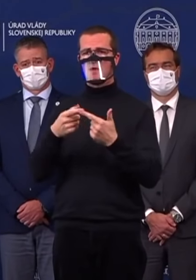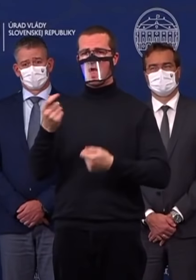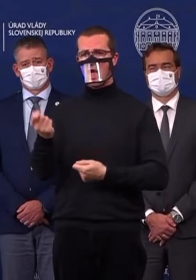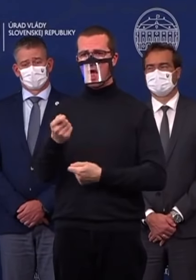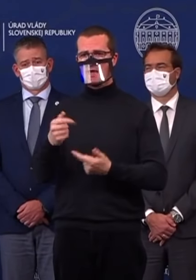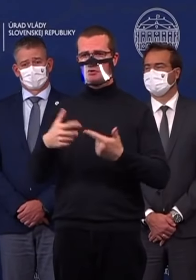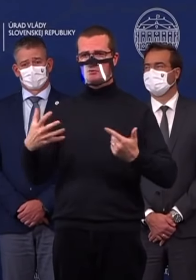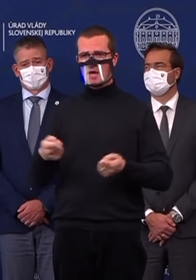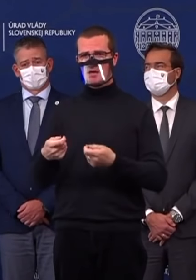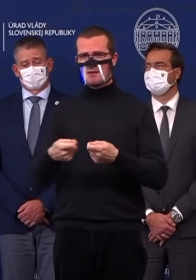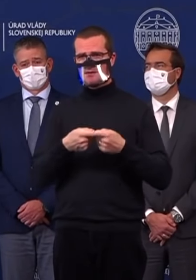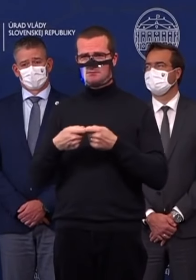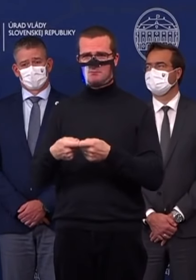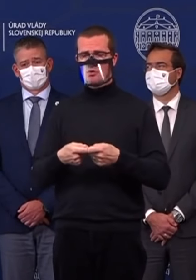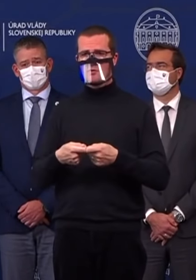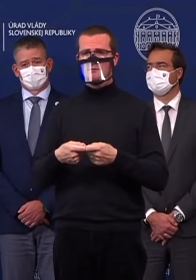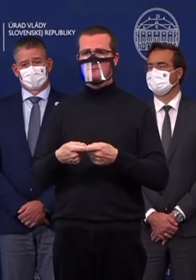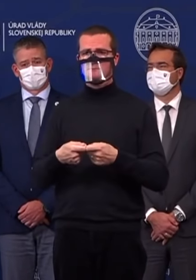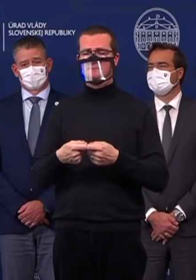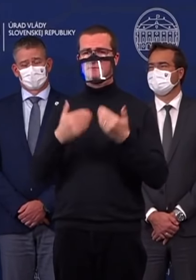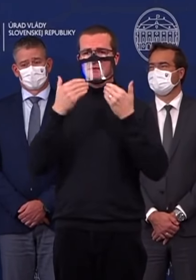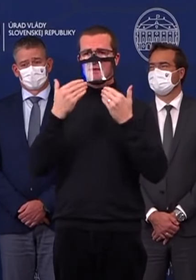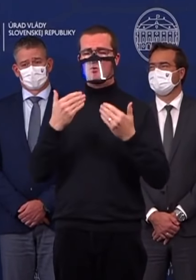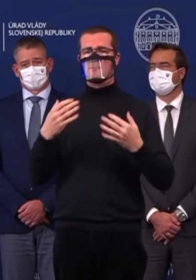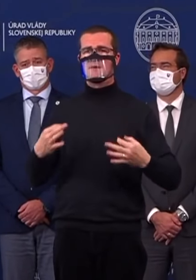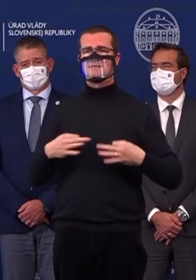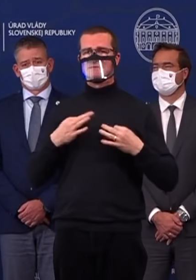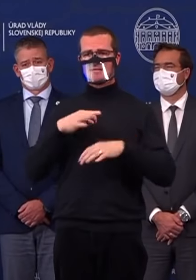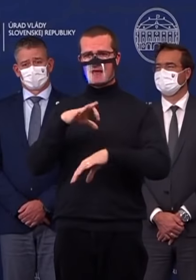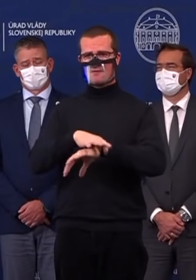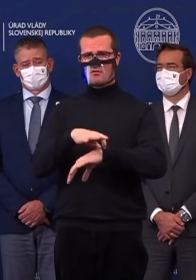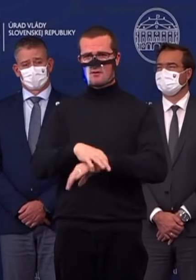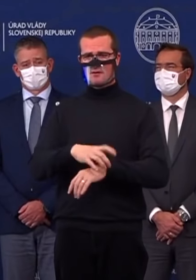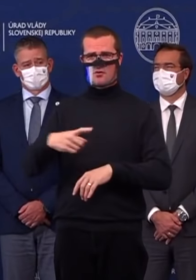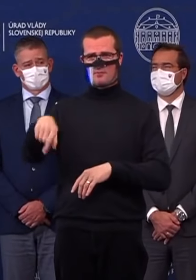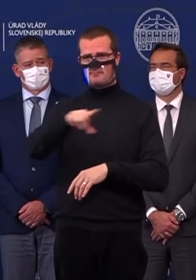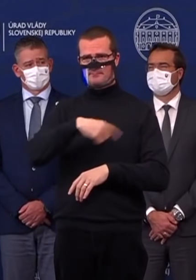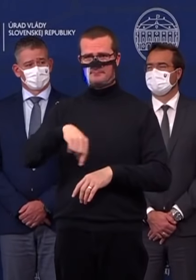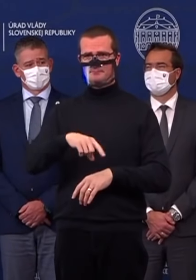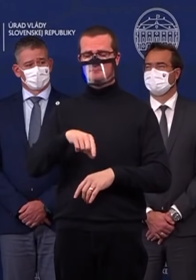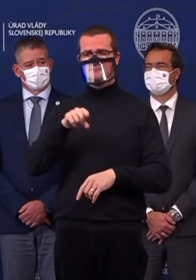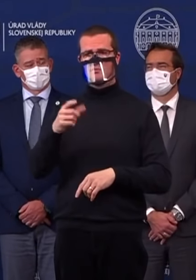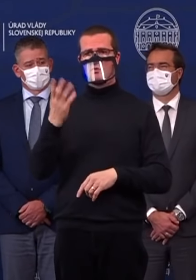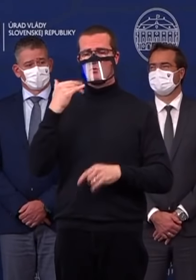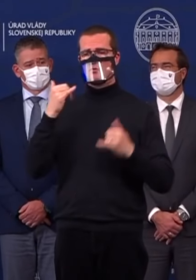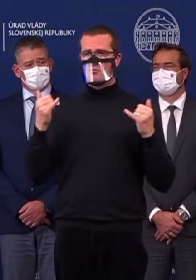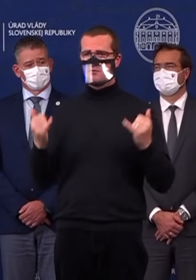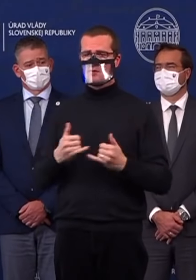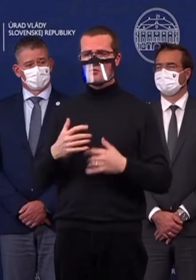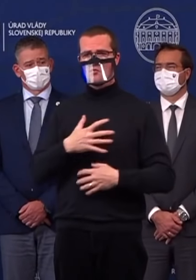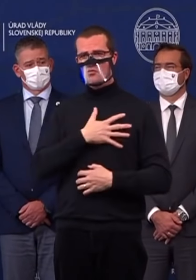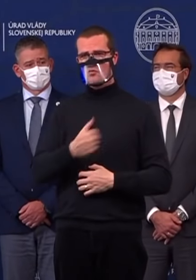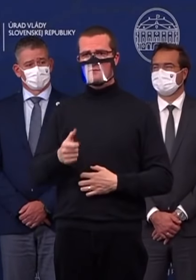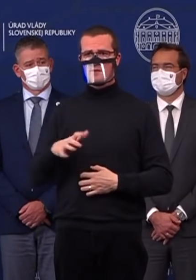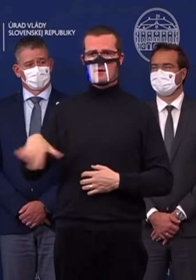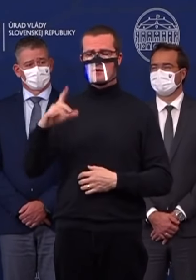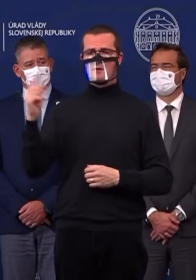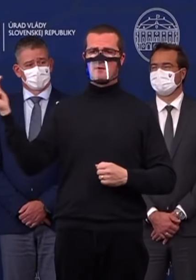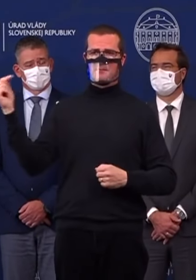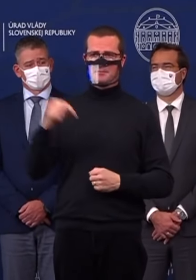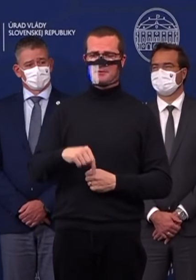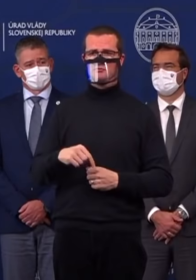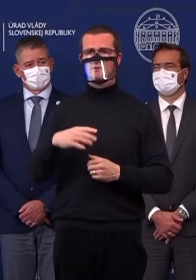hasičskému a záchrannému zboru. Poďakovať zdravotníkom. To bolo naozaj odvážne z ich strany, že prišli,